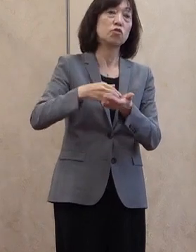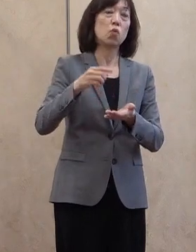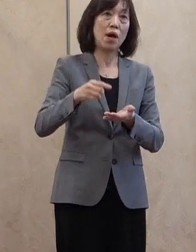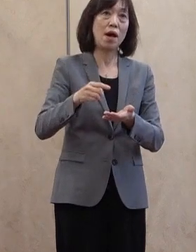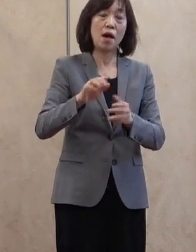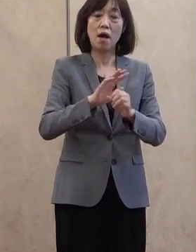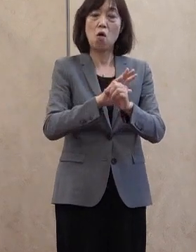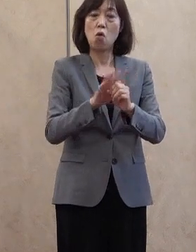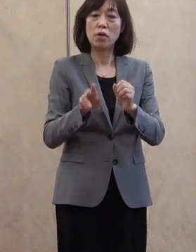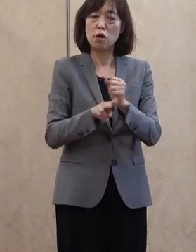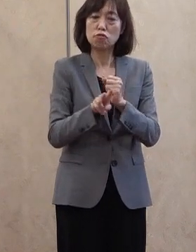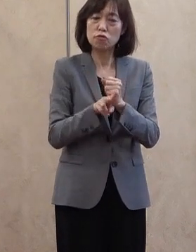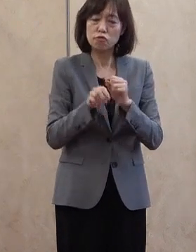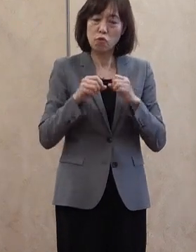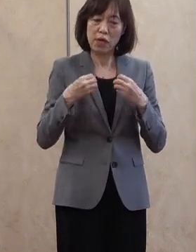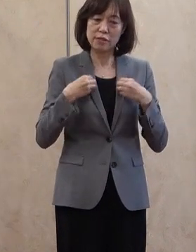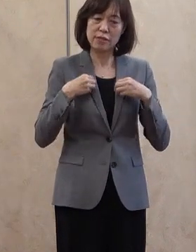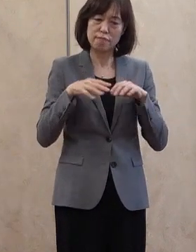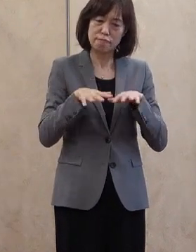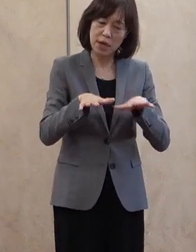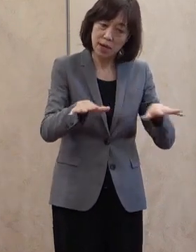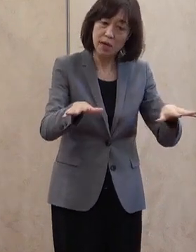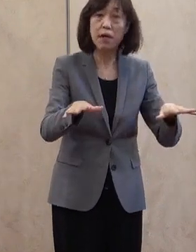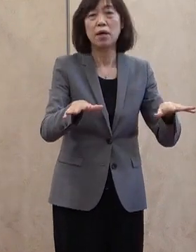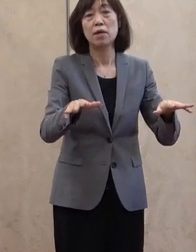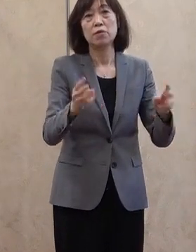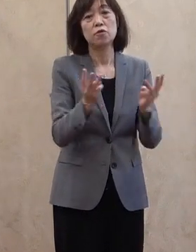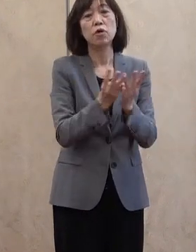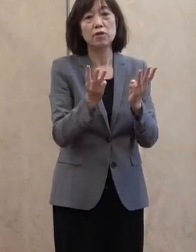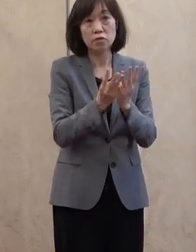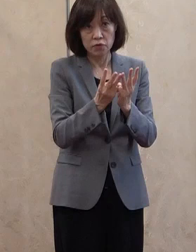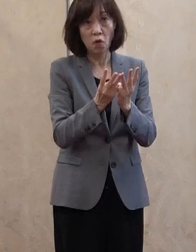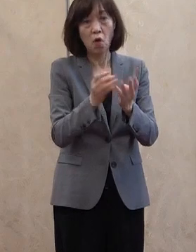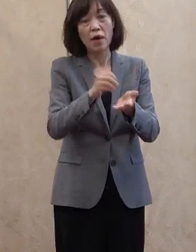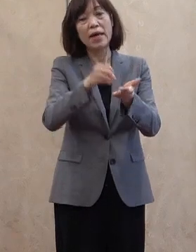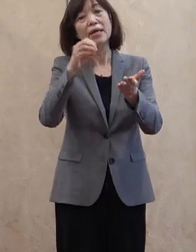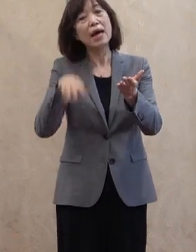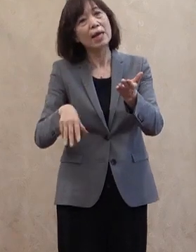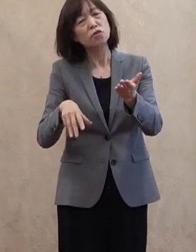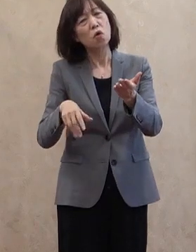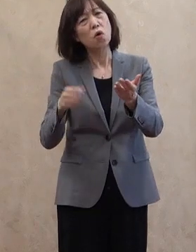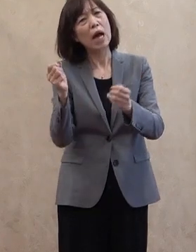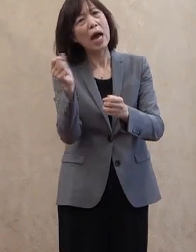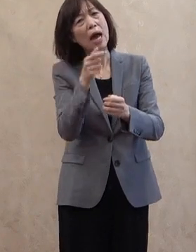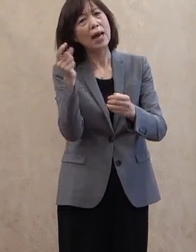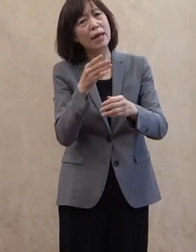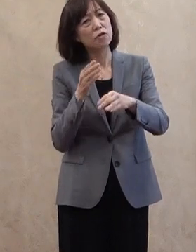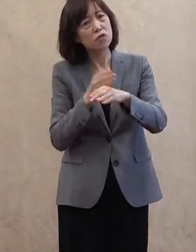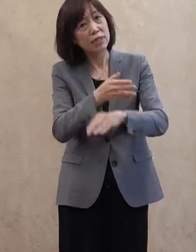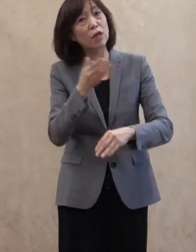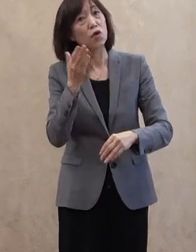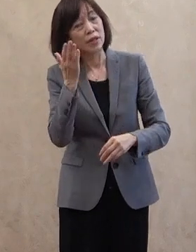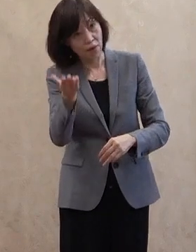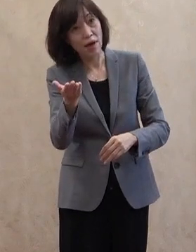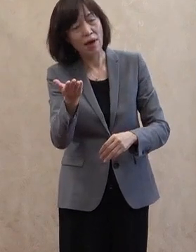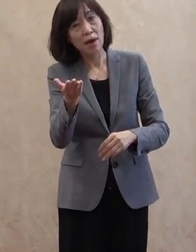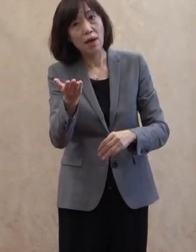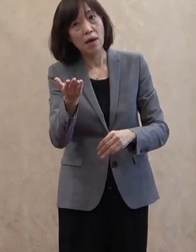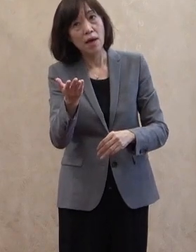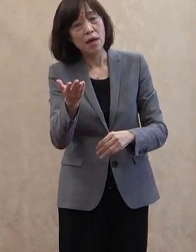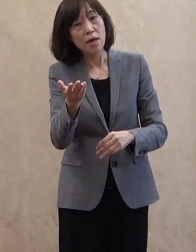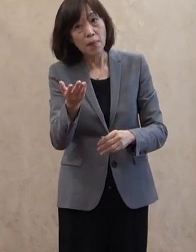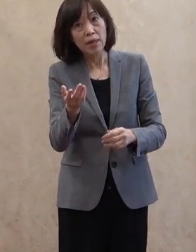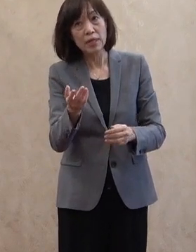の感染状況の推移を見るとですね、タイミングが早すぎたんじゃないかというふうに思えるんですが、要は変異株